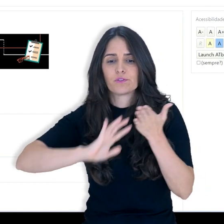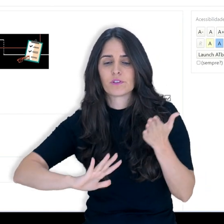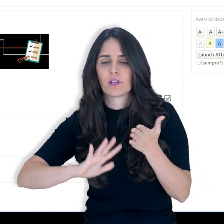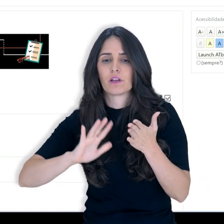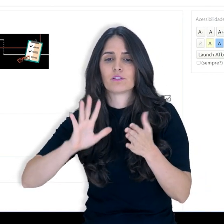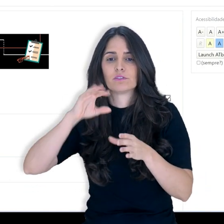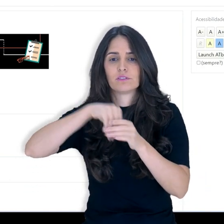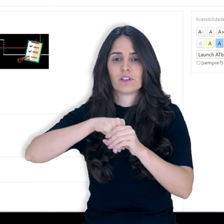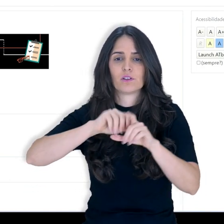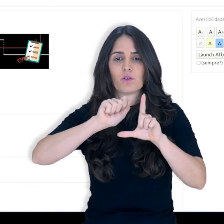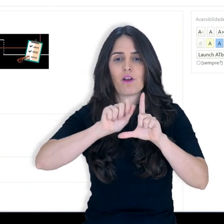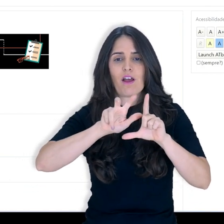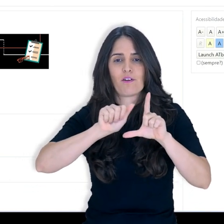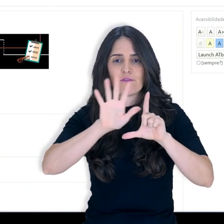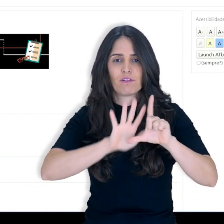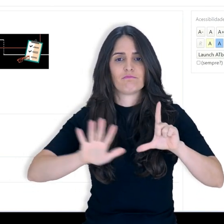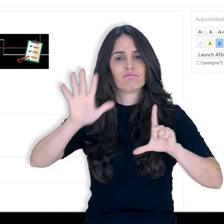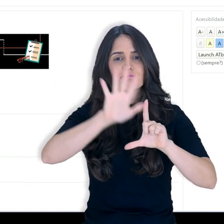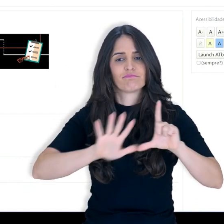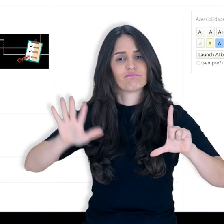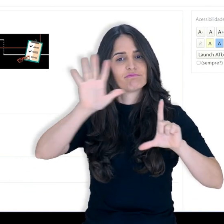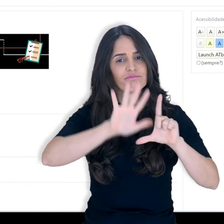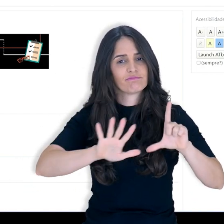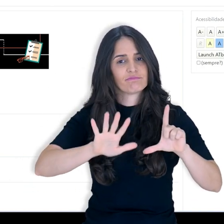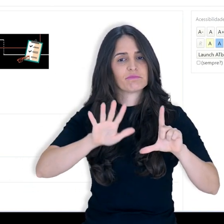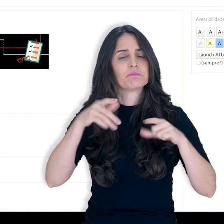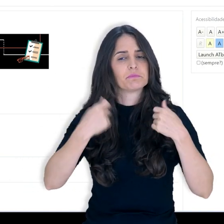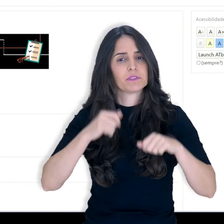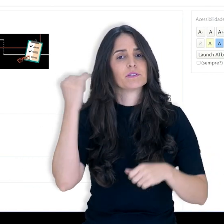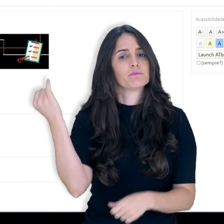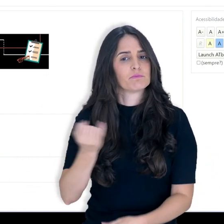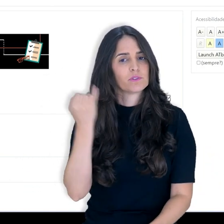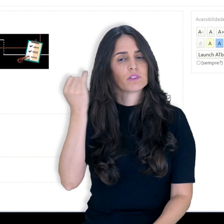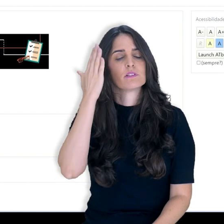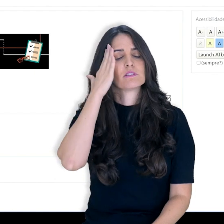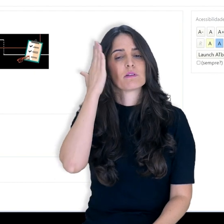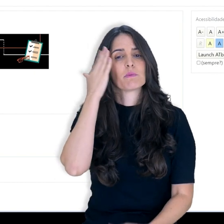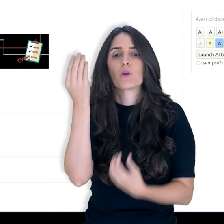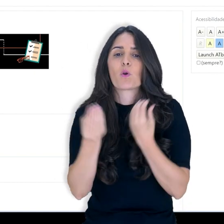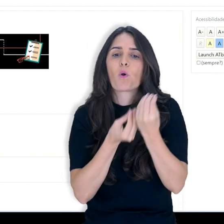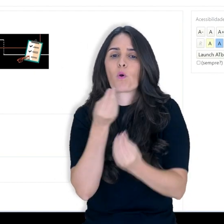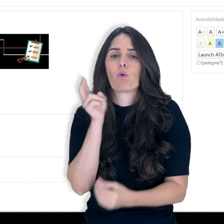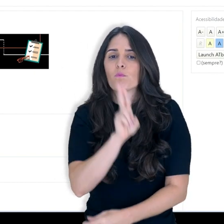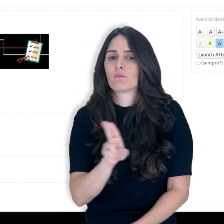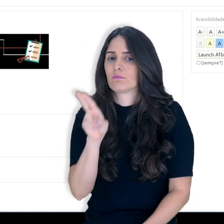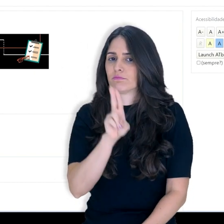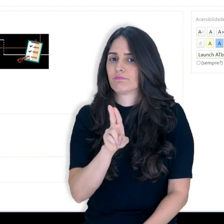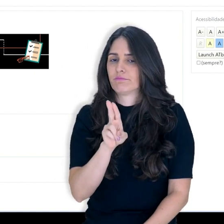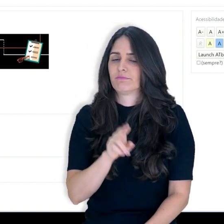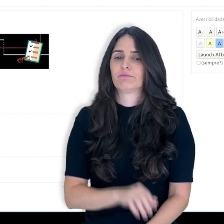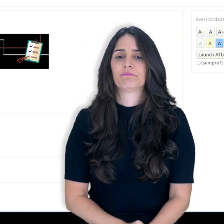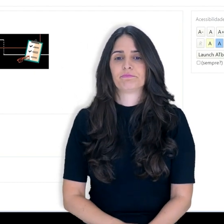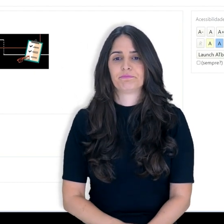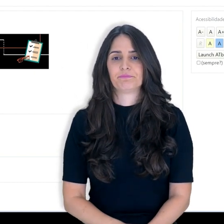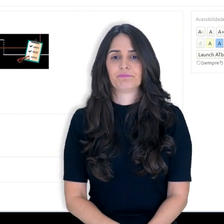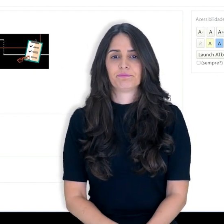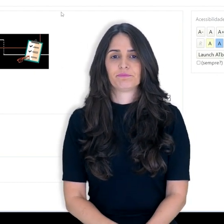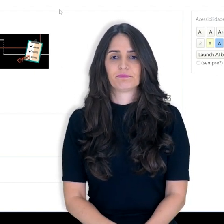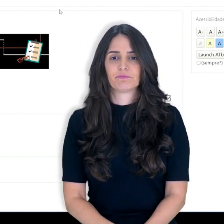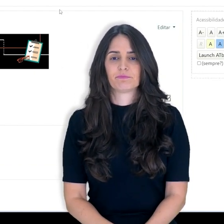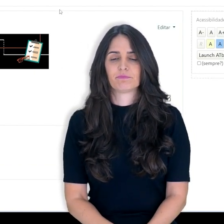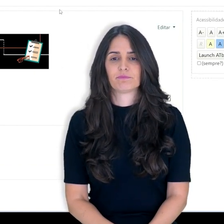no ambiente virtual então é importante que você entenda como utilizá-lo para isso vamos ativar edição